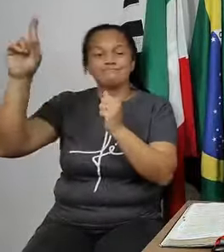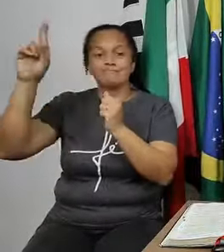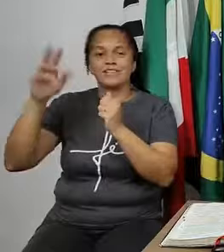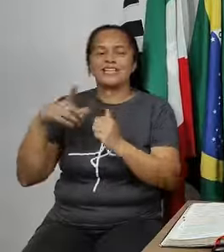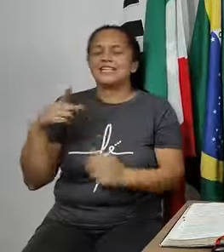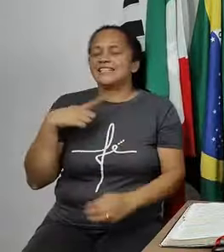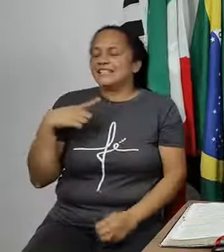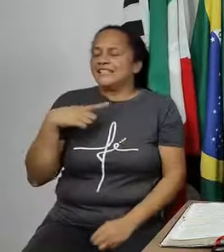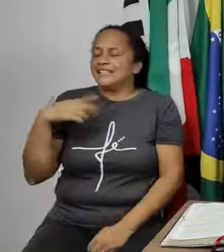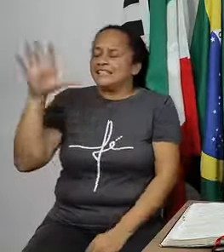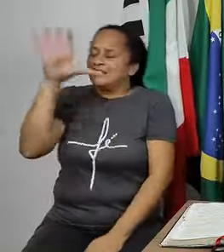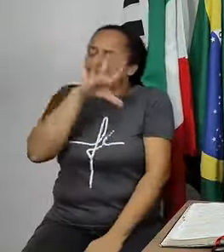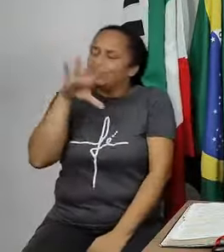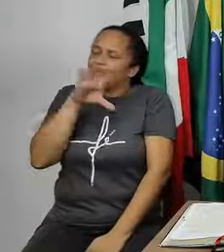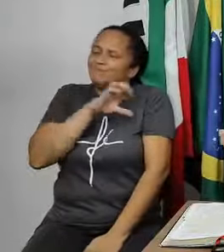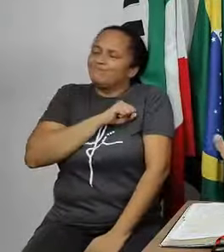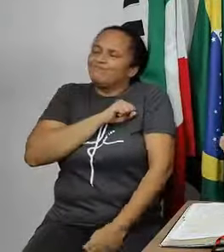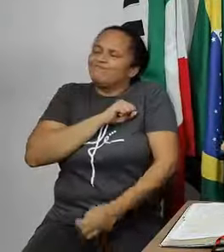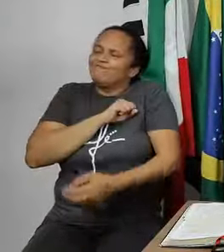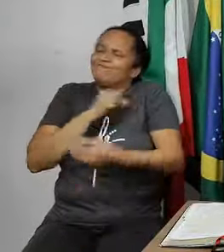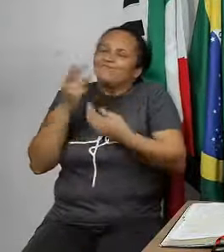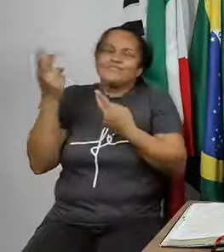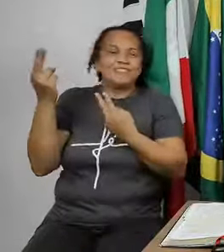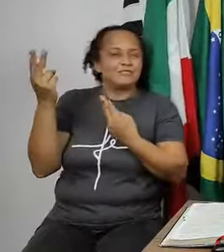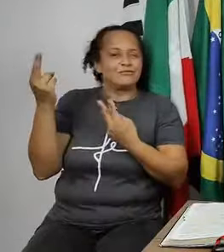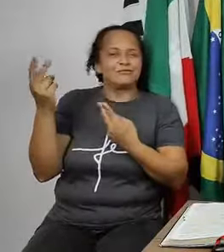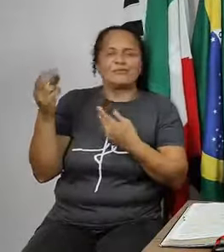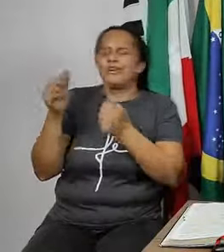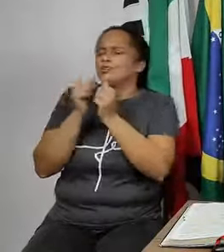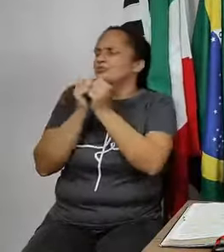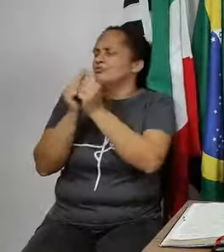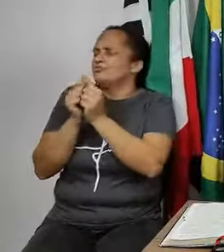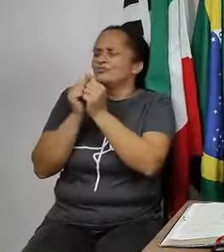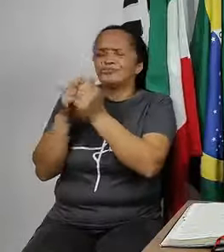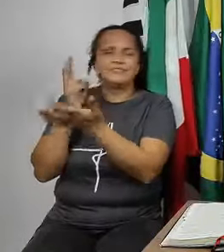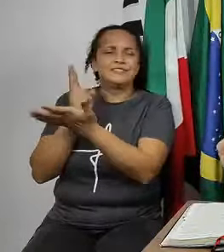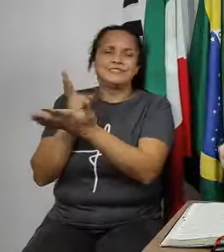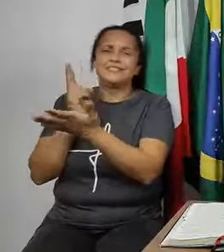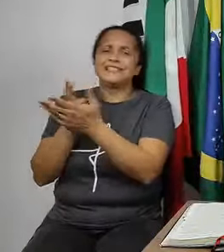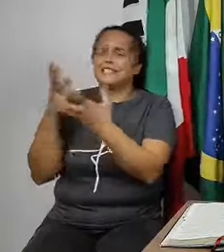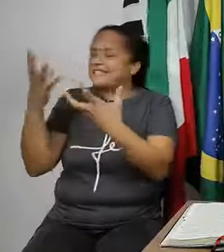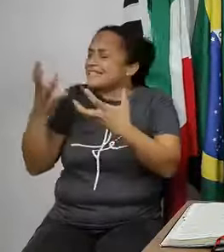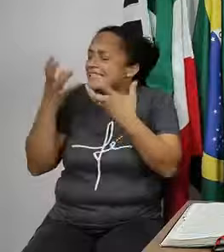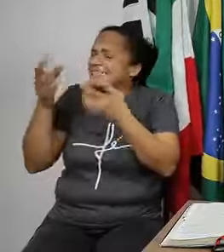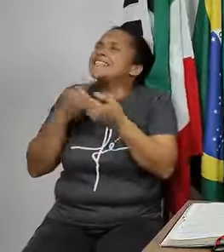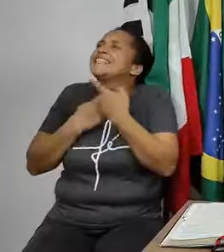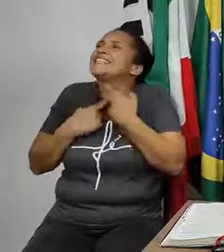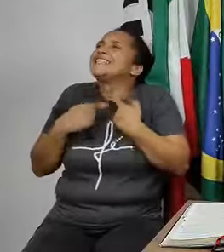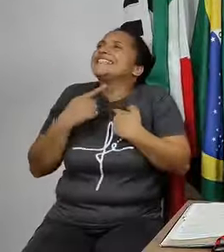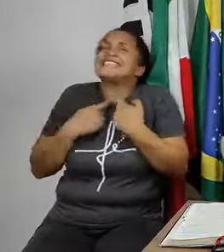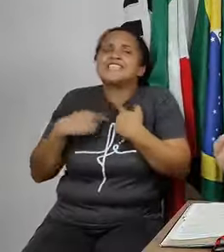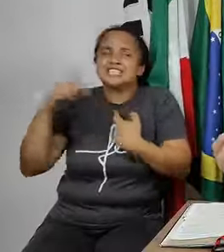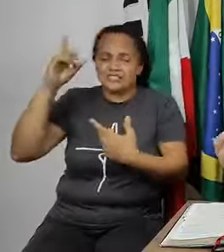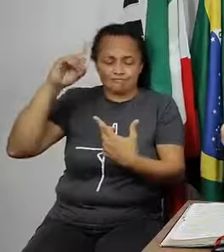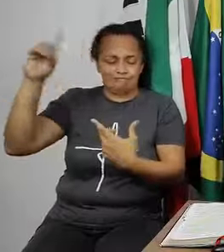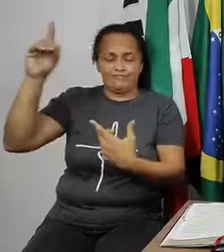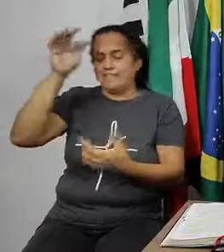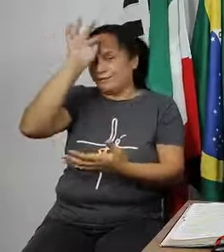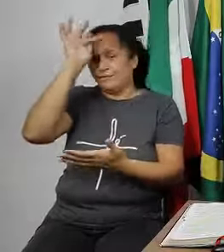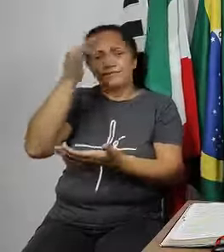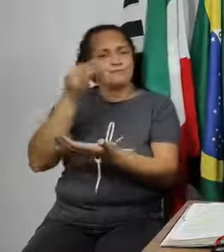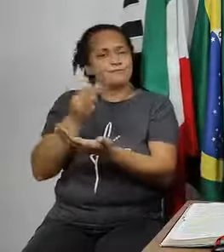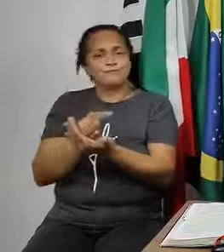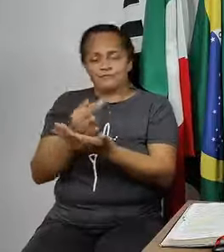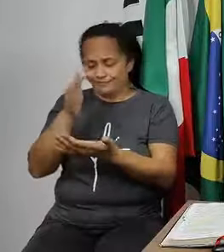primeiro amor, né? Buscar um avivamento na nossa vida, fortalecer a nossa fé e termos uma